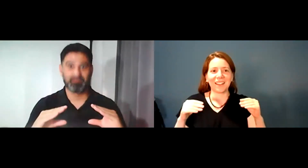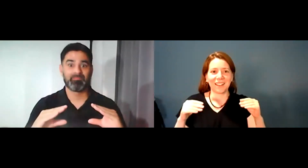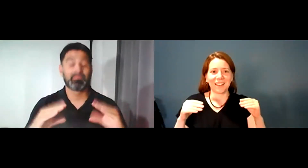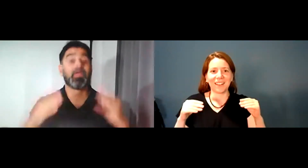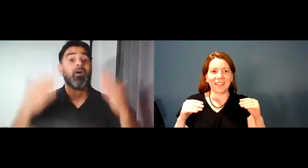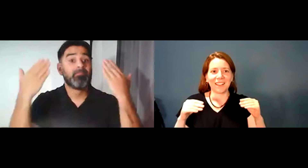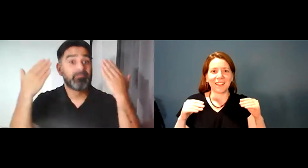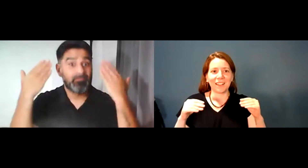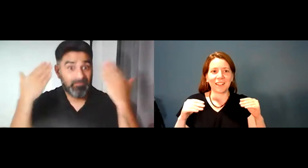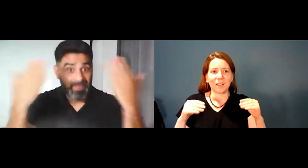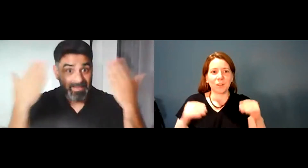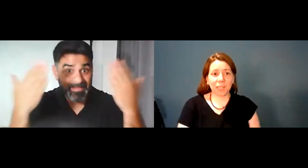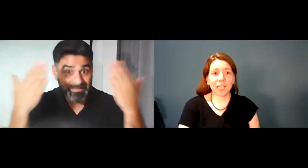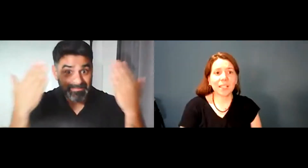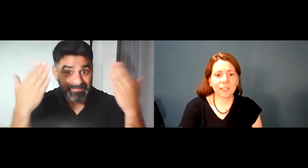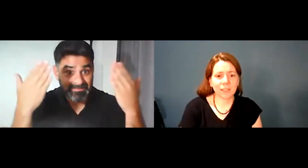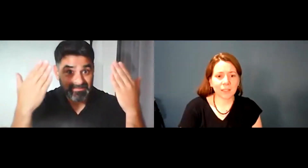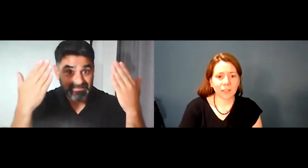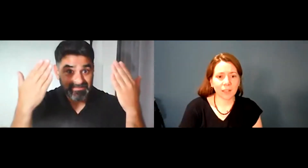Feliz. Feliz.